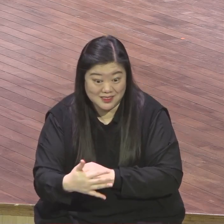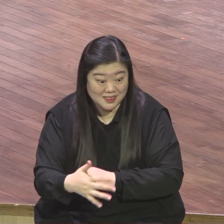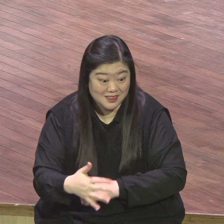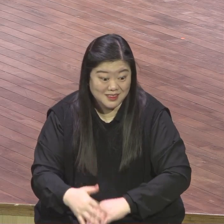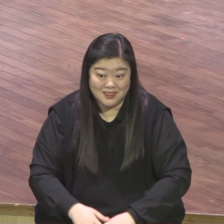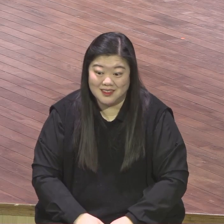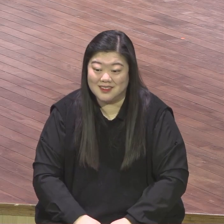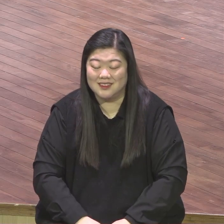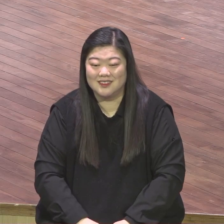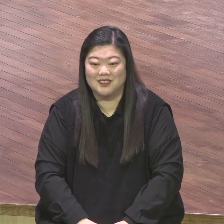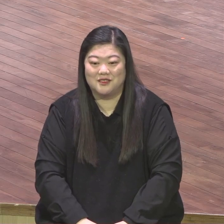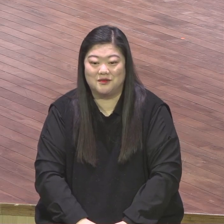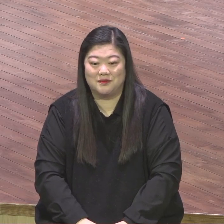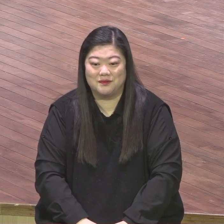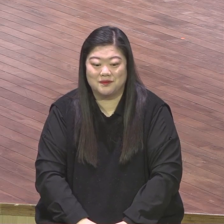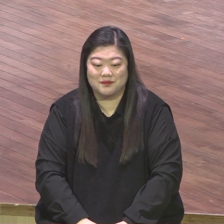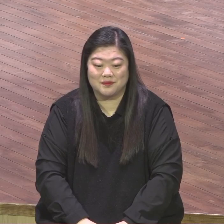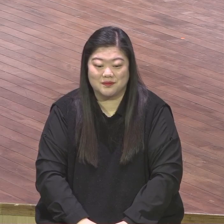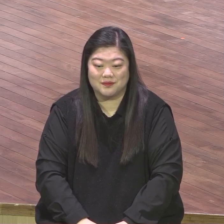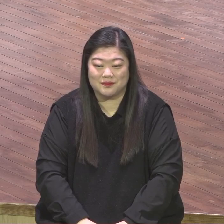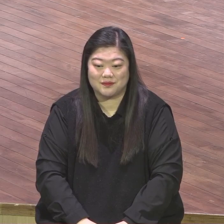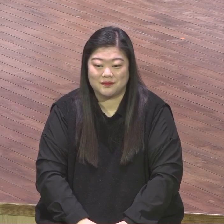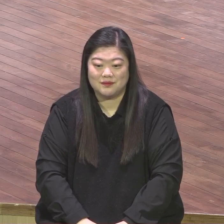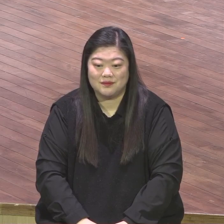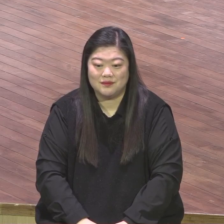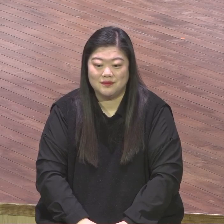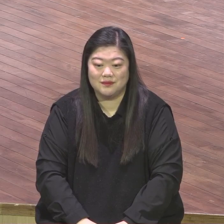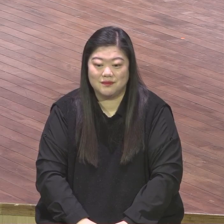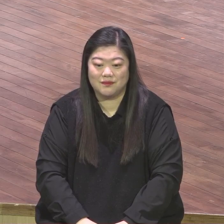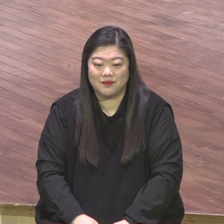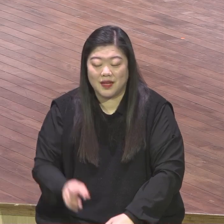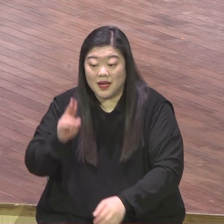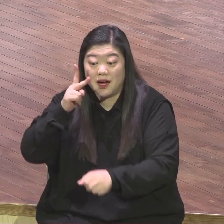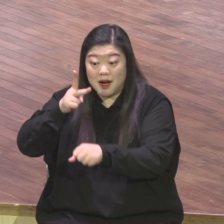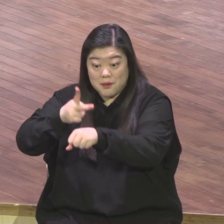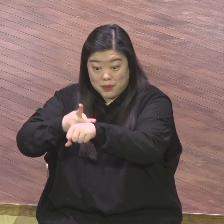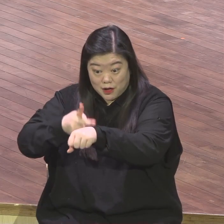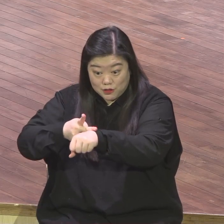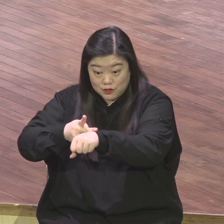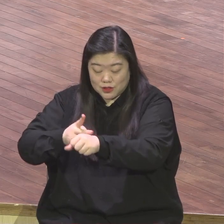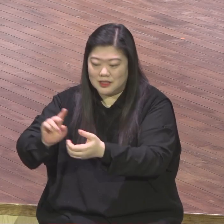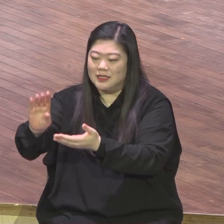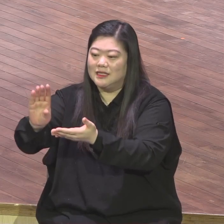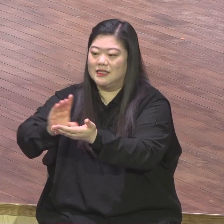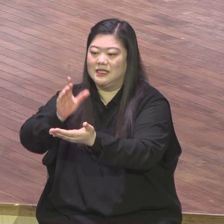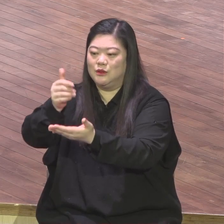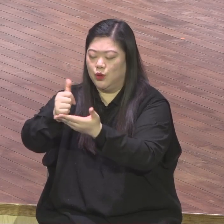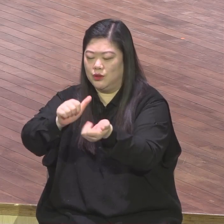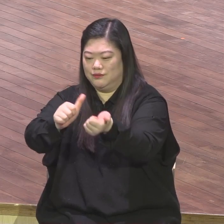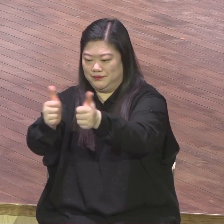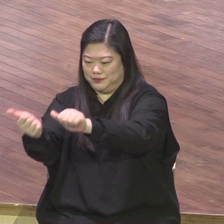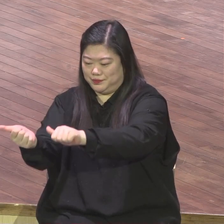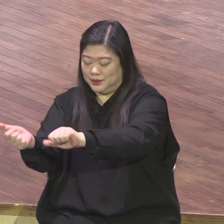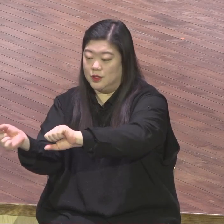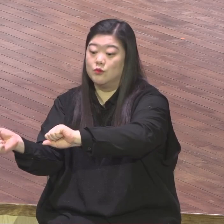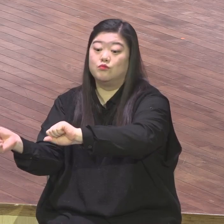우리가 봐야 될 것은요, 사도 바울이 그리스도의 부활을 먼저 언급한 후에